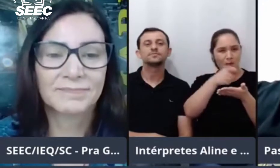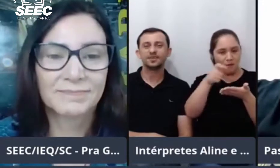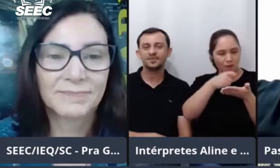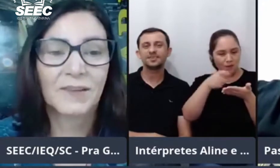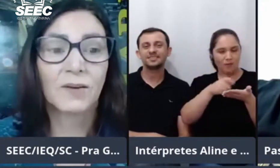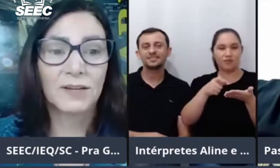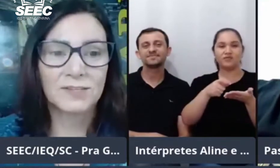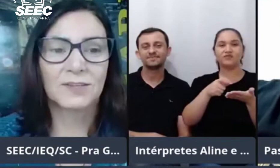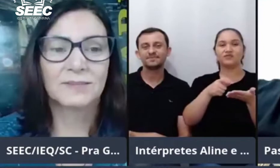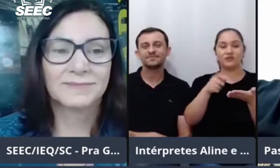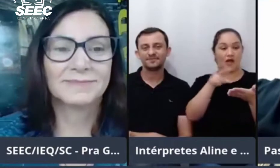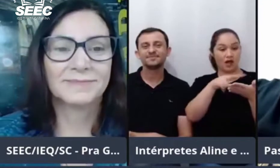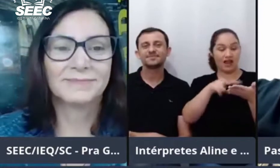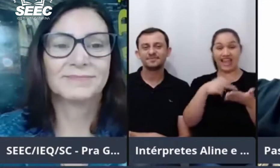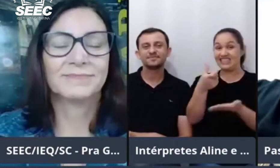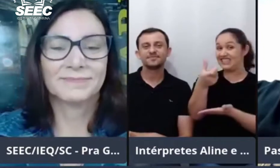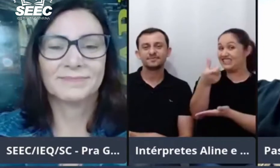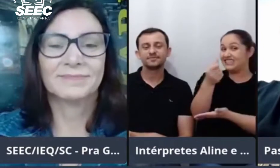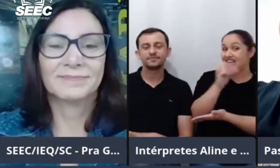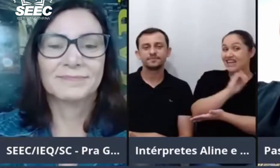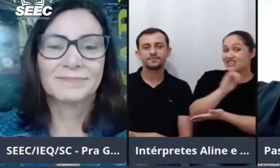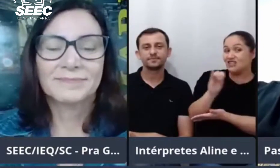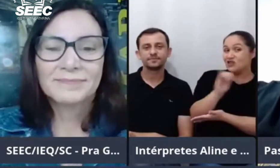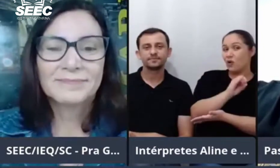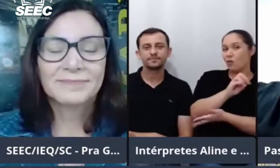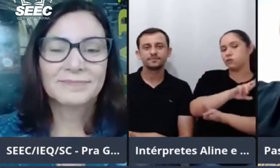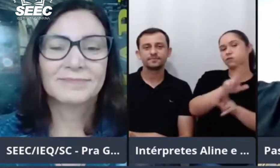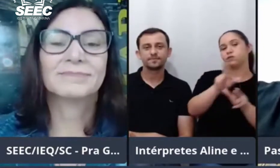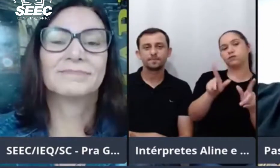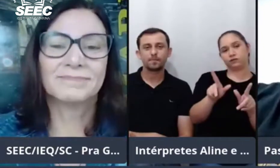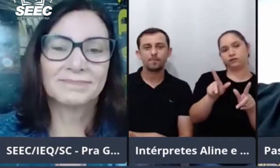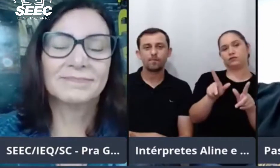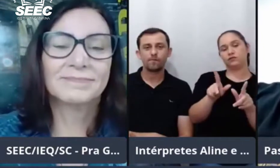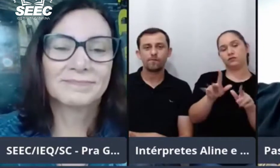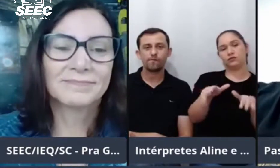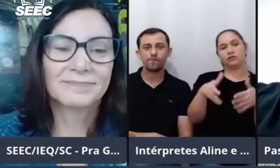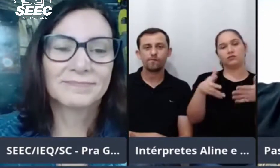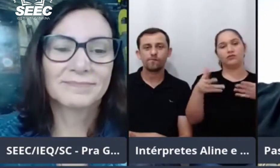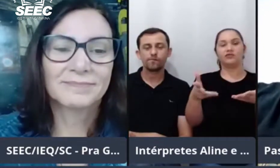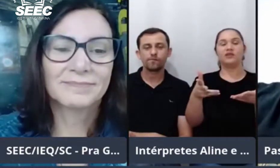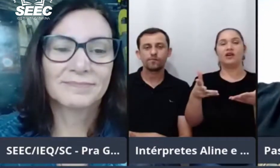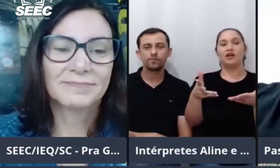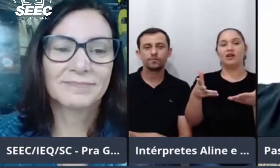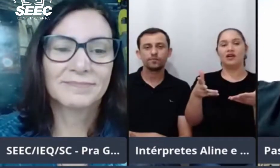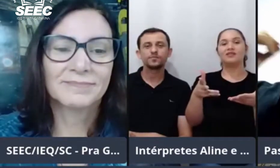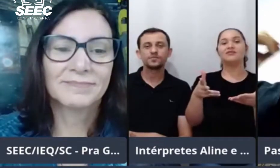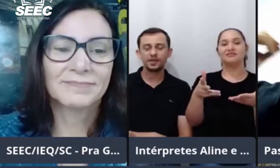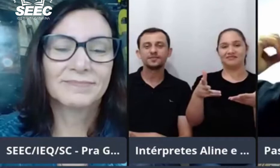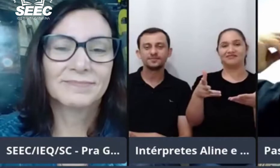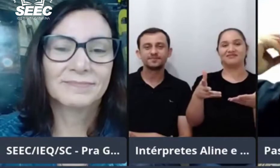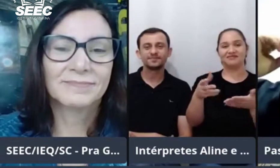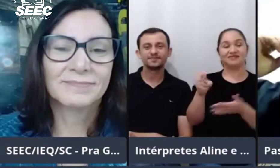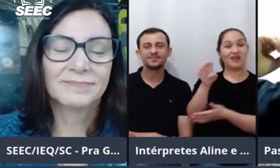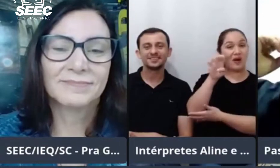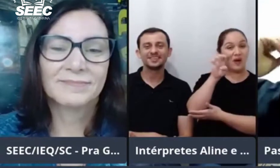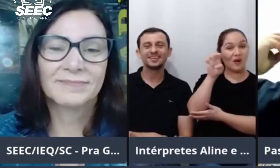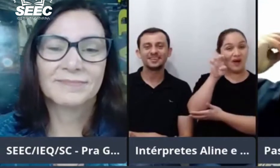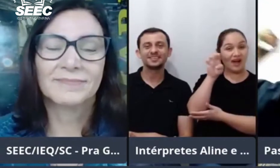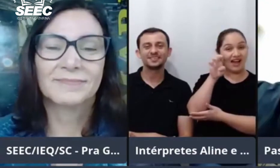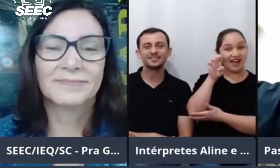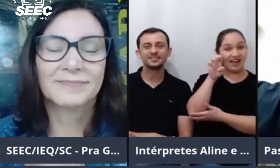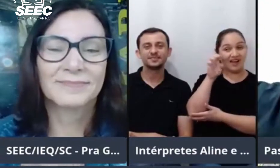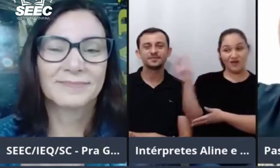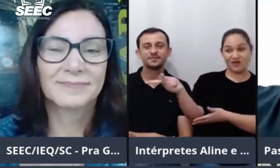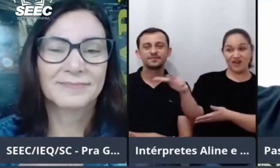né? Tem uma oportunidade de anunciar, né? Quando ele nos visita, né, professor Rafael? Nós ficamos muito gratos, né? Porque